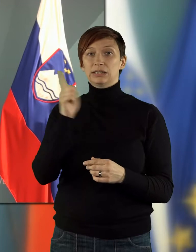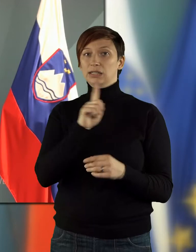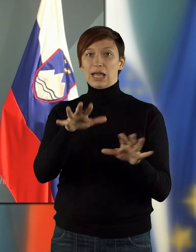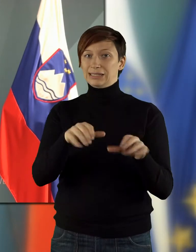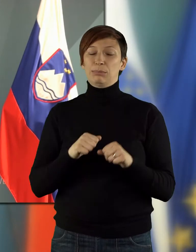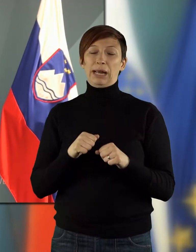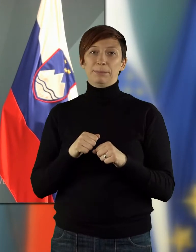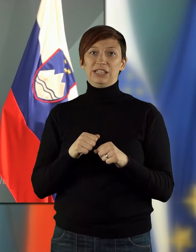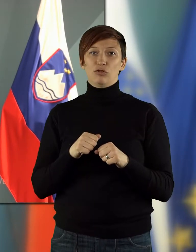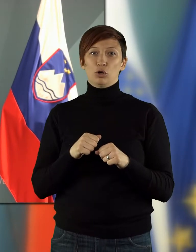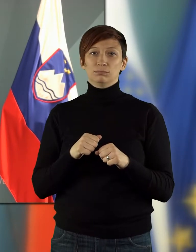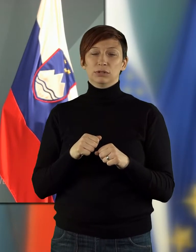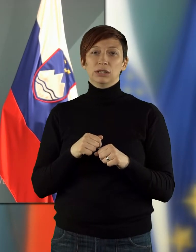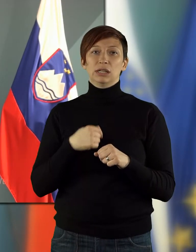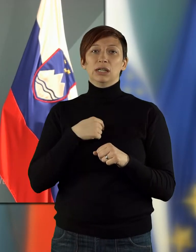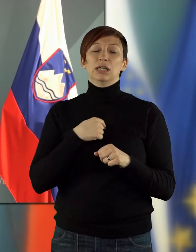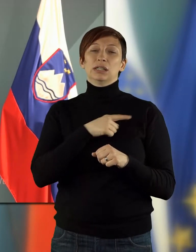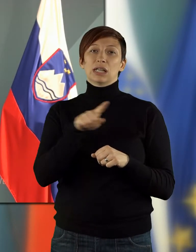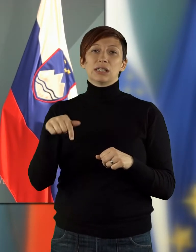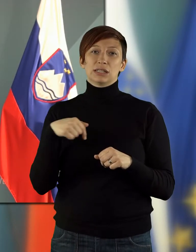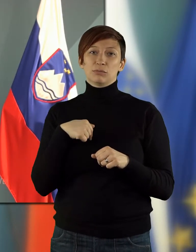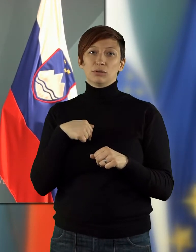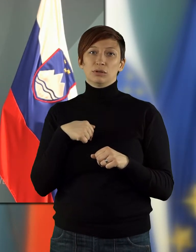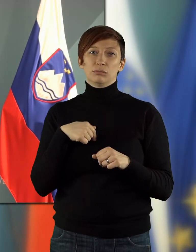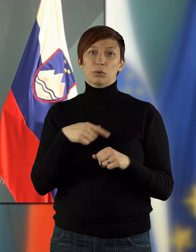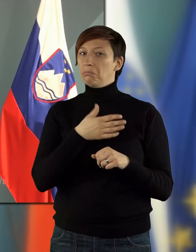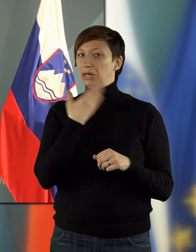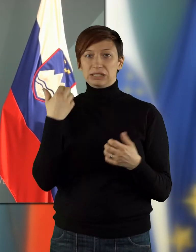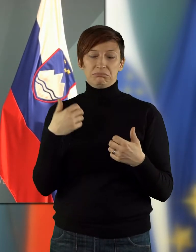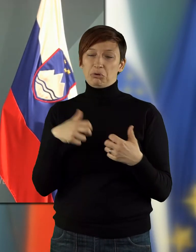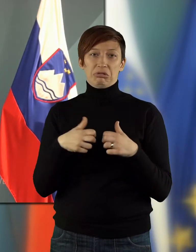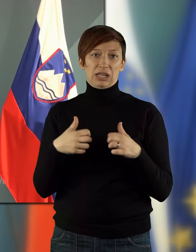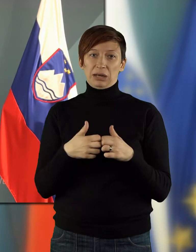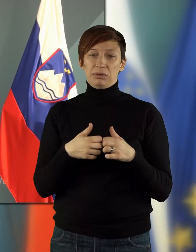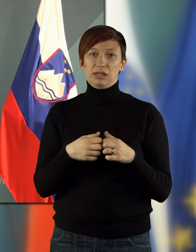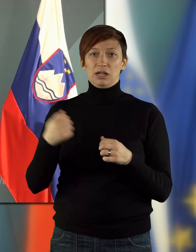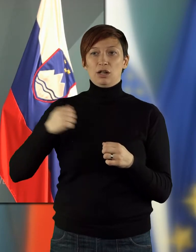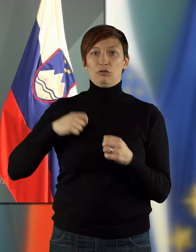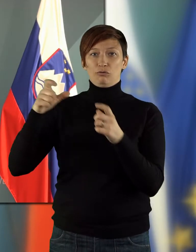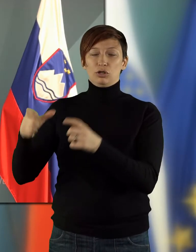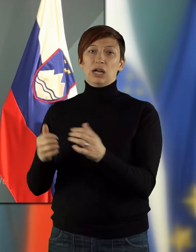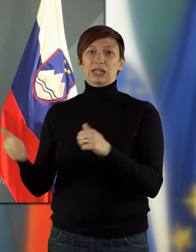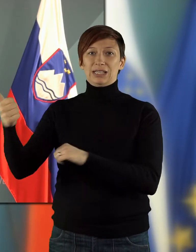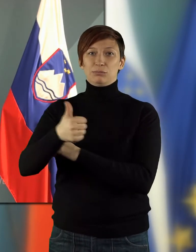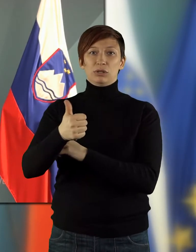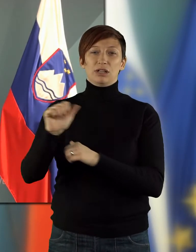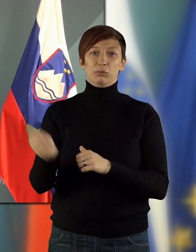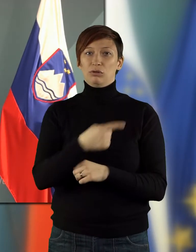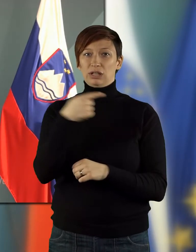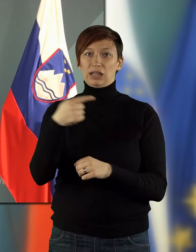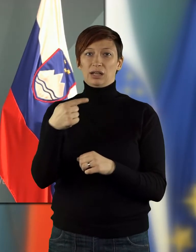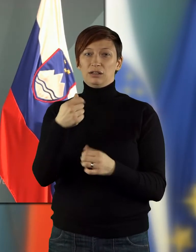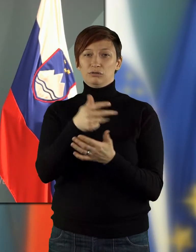Menim, da je nesprejemljivo, da smo pravzaprav povsem pod nepotrebnem vojake